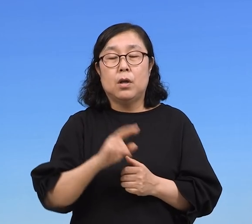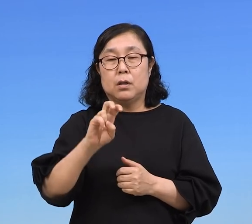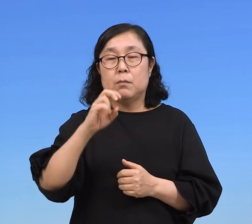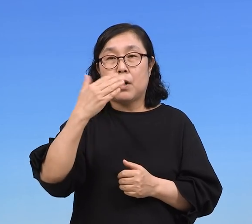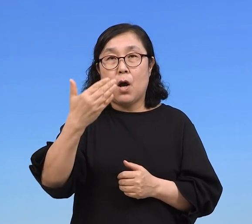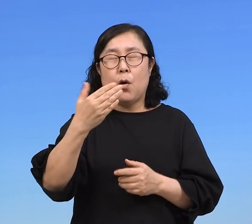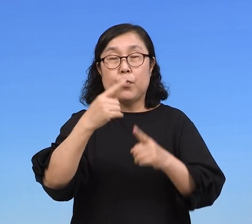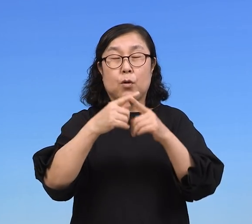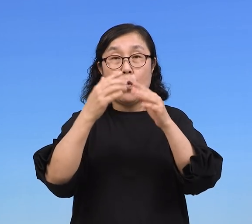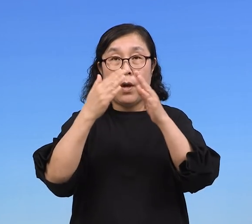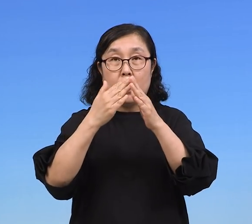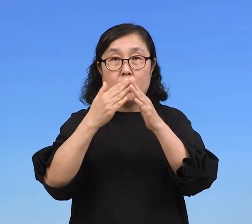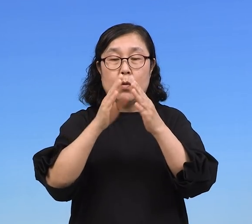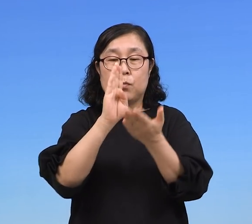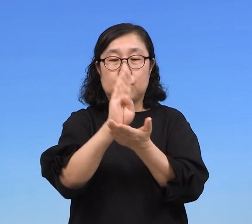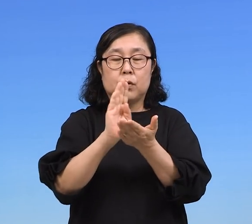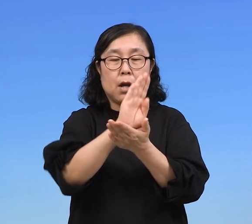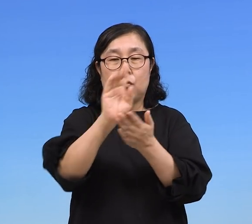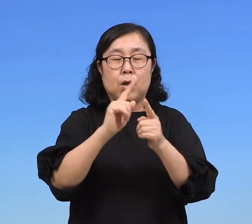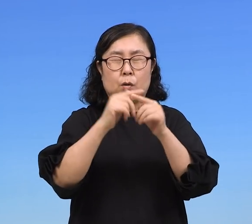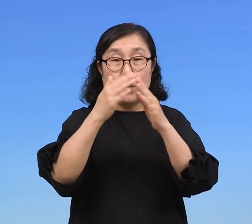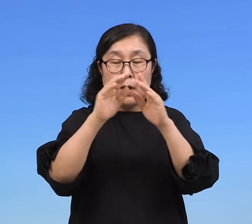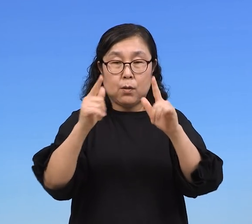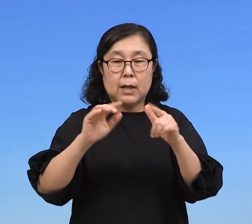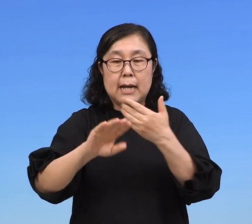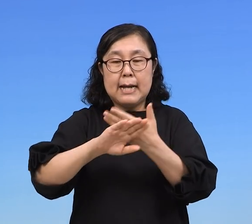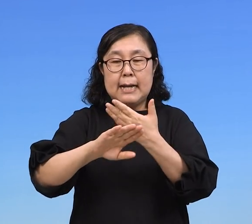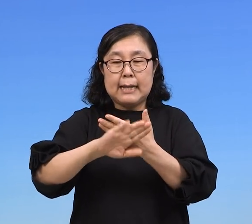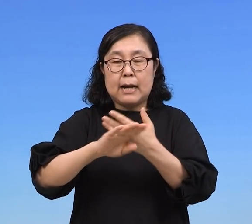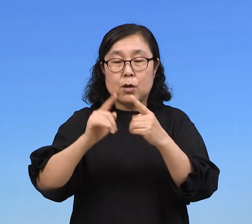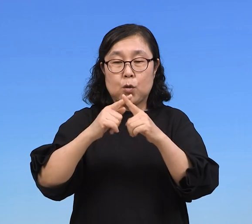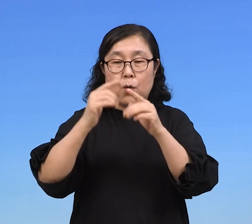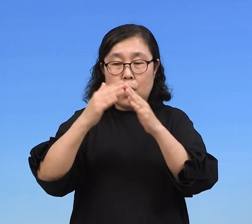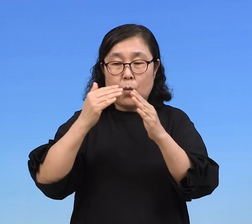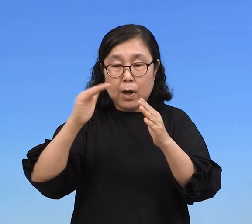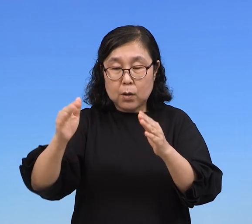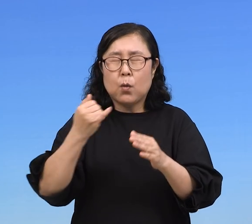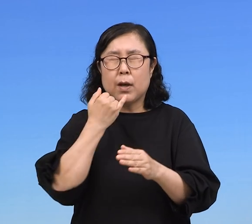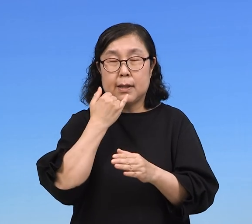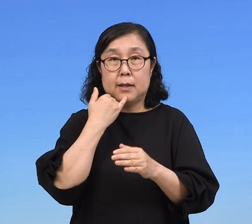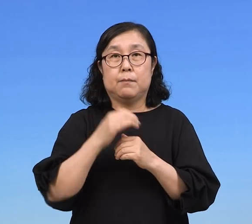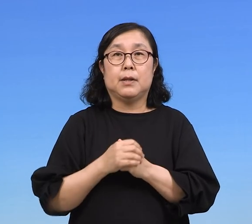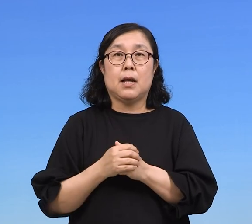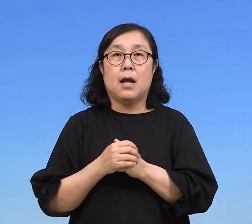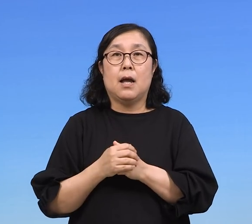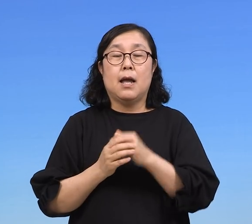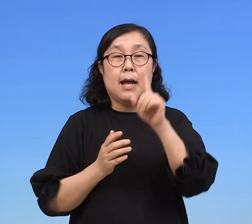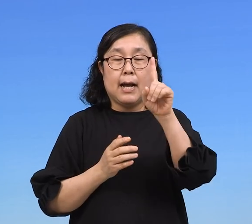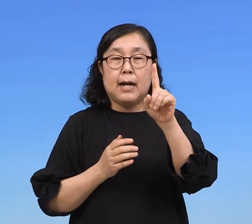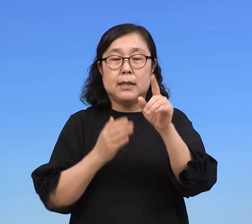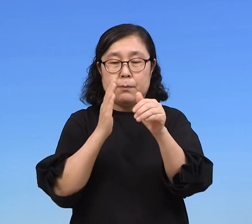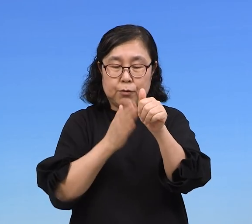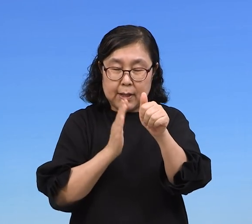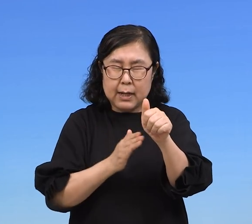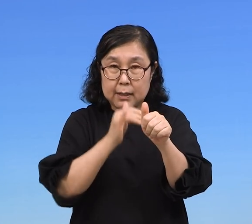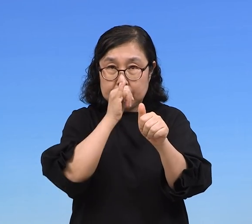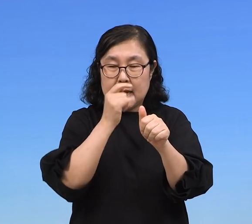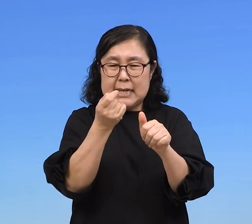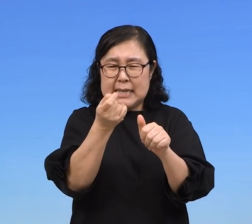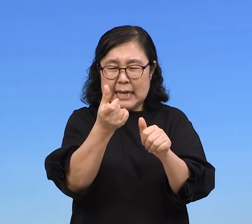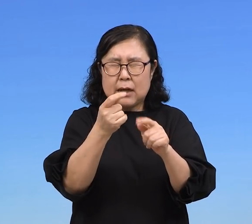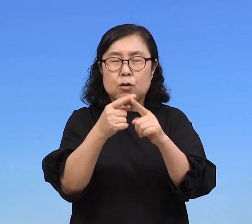그리고 또 이 29교회도 아니고 분당 우리 교회도 아니고 난 다른 교회로 간다, 한 가지만 제 부탁을, 간청을